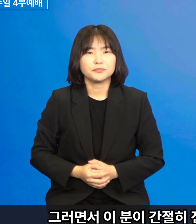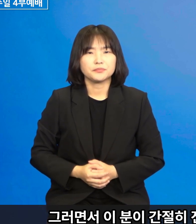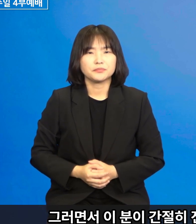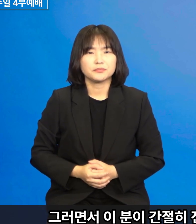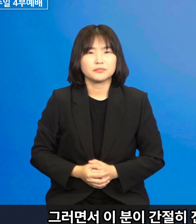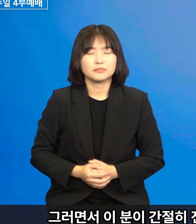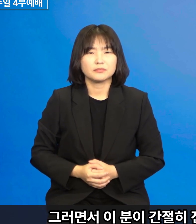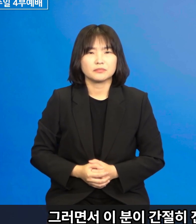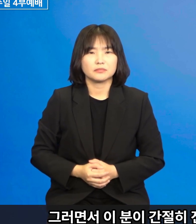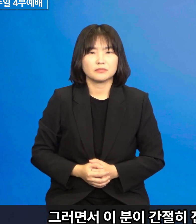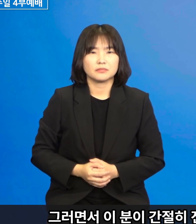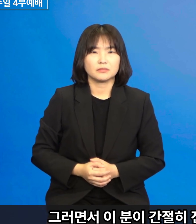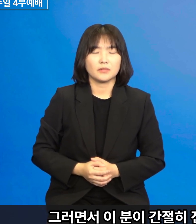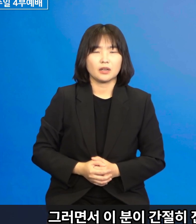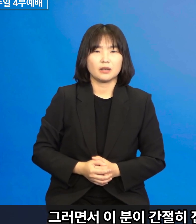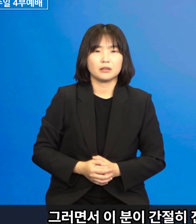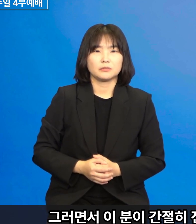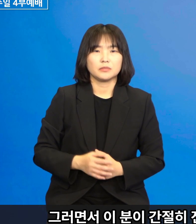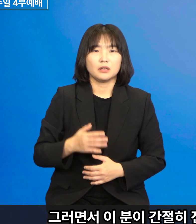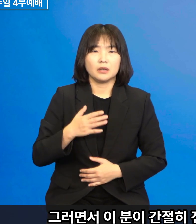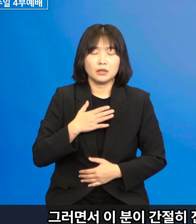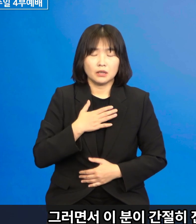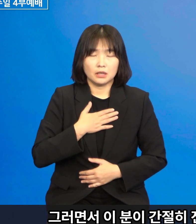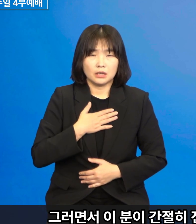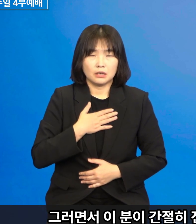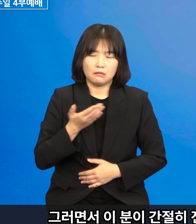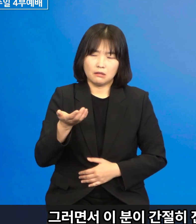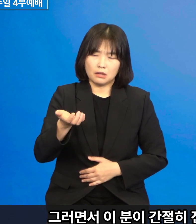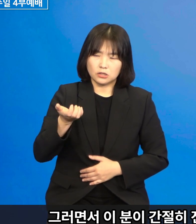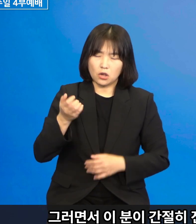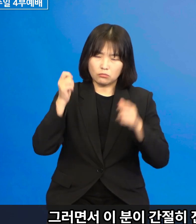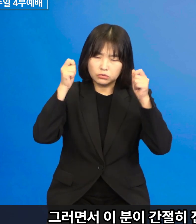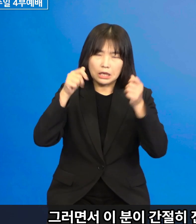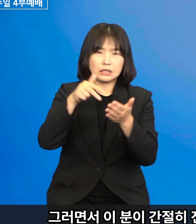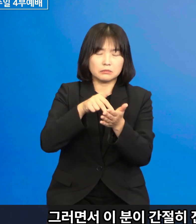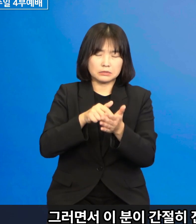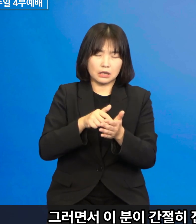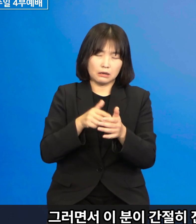간절히 전 무당으로서 당부하시기를